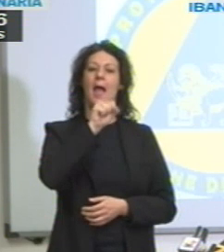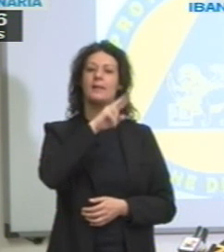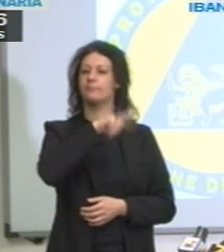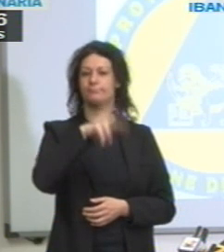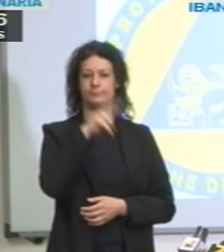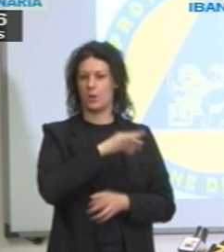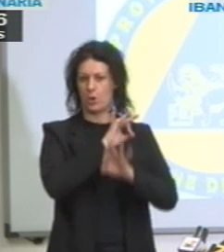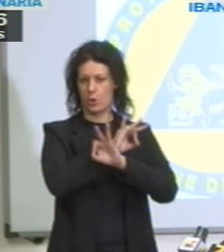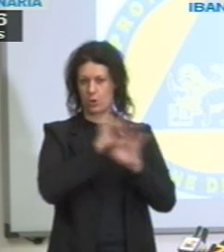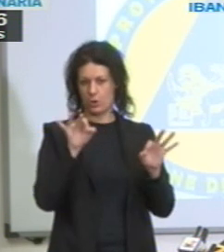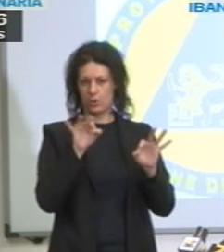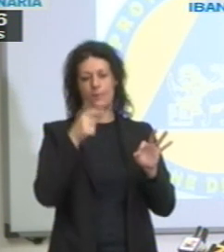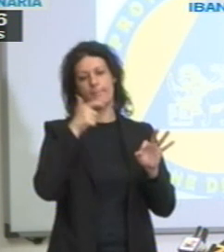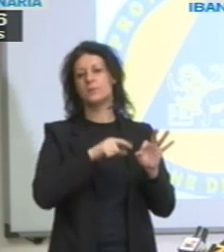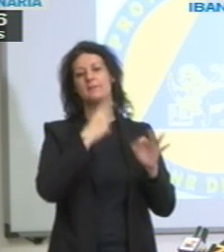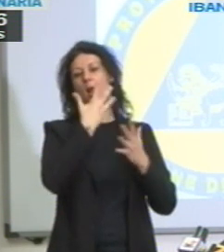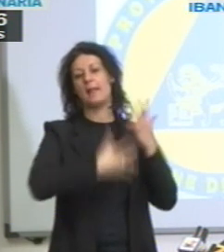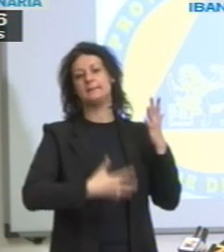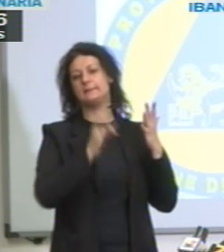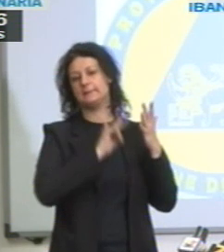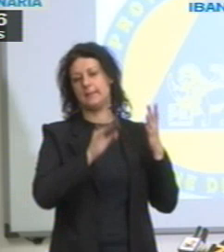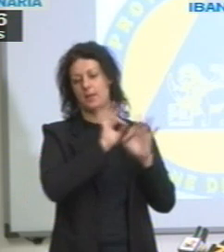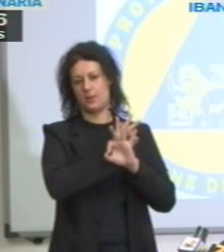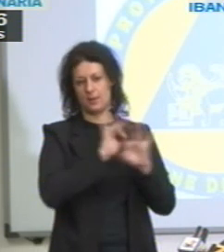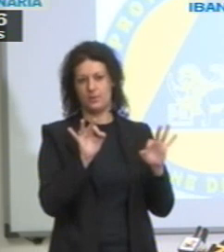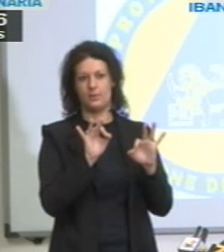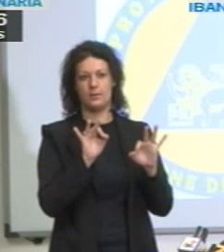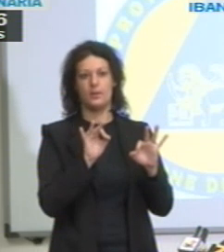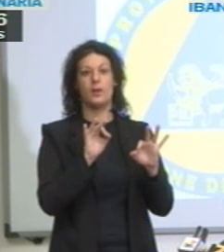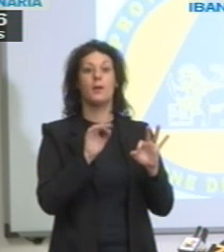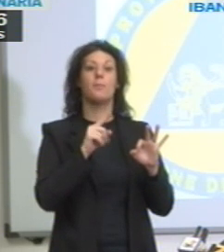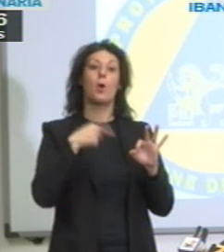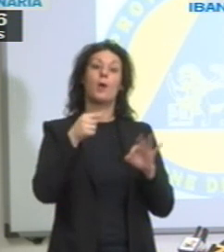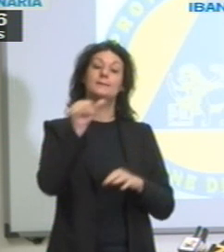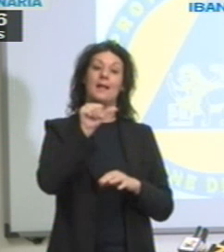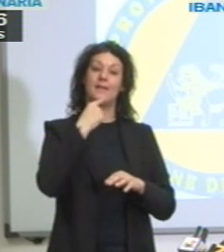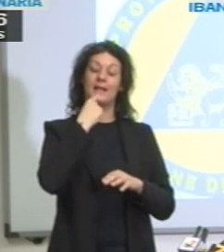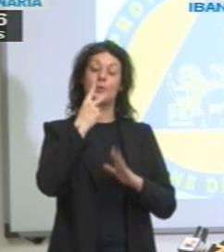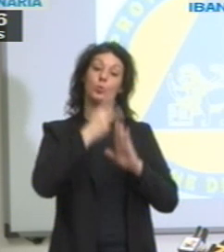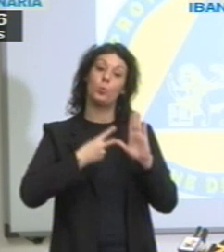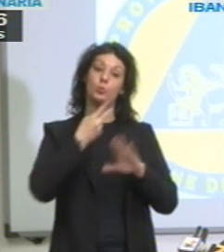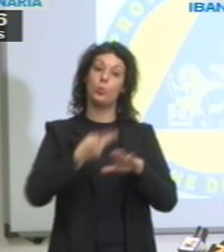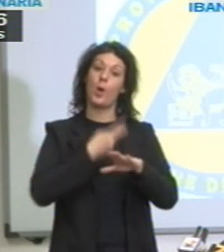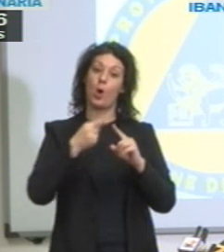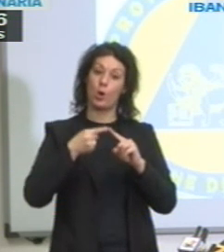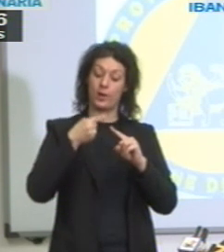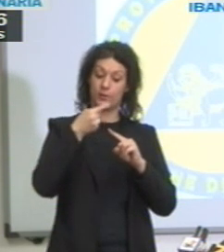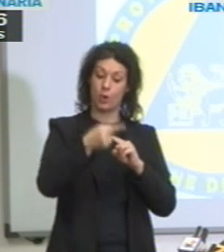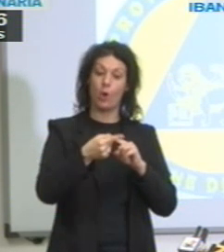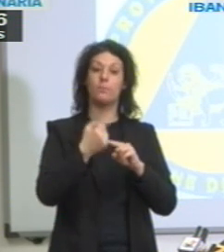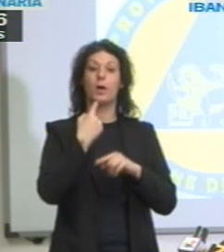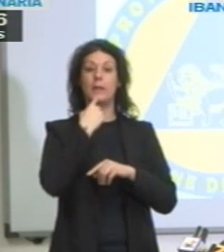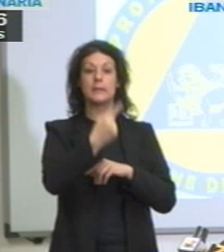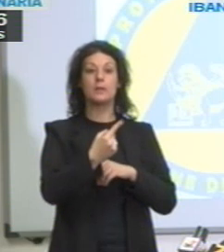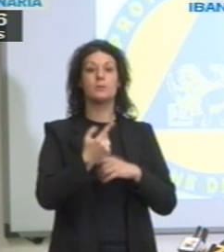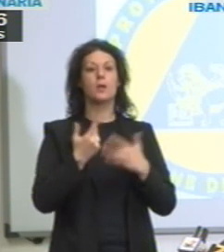non ha avuto tempo di pensare alle liste, l'abbiamo anche scritto questo. Poi due ore dopo, quando qualcuno gli ha fatto presente la clamorosa gaffe nei